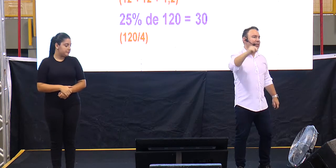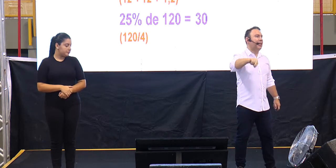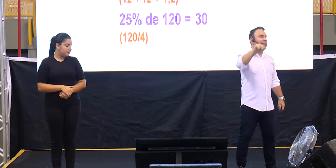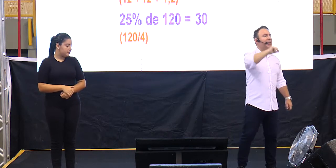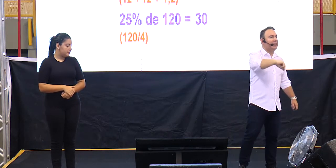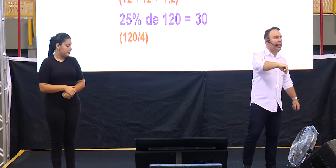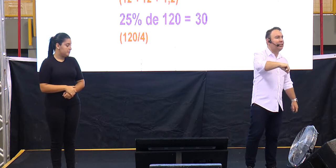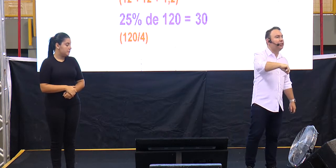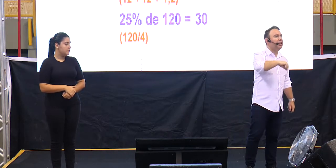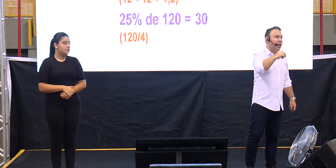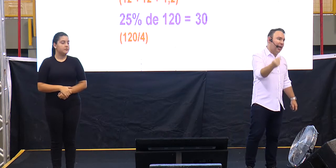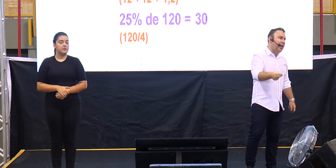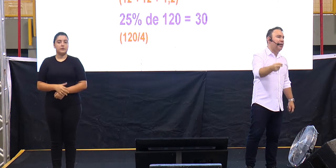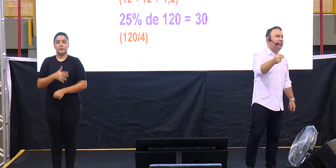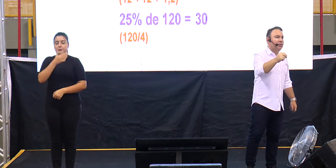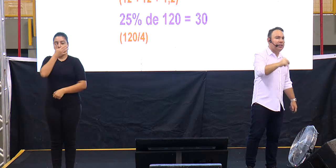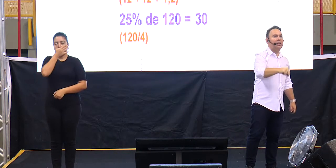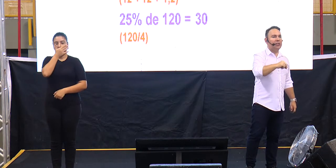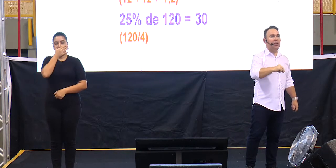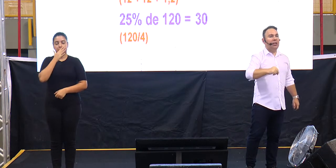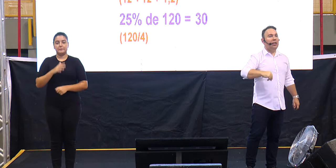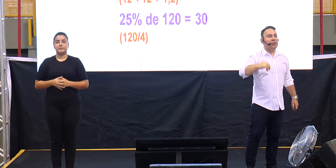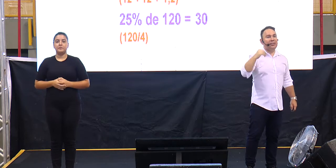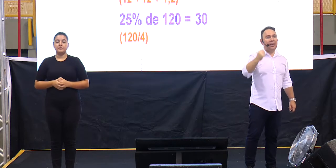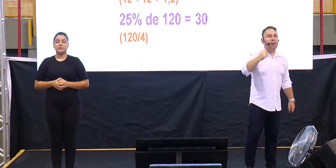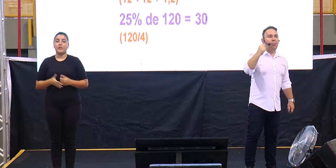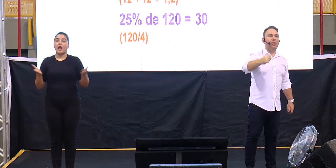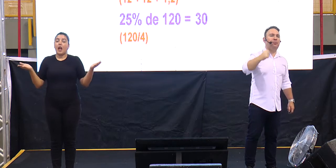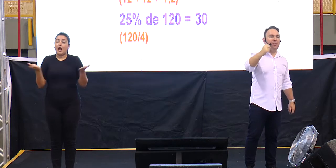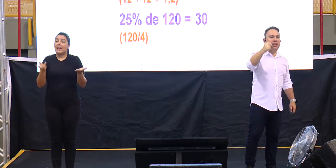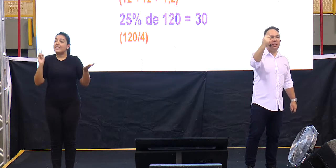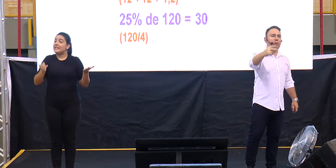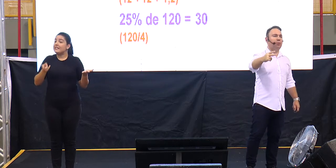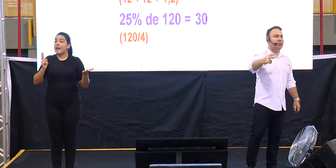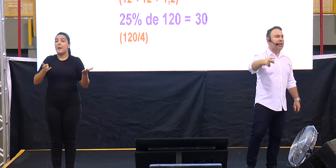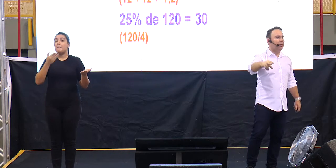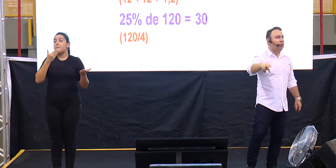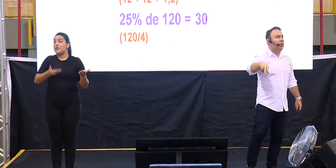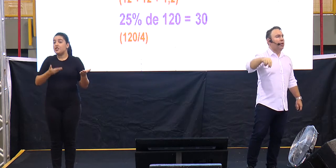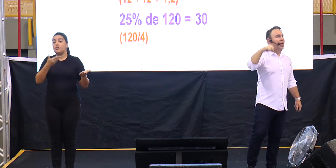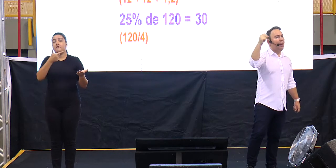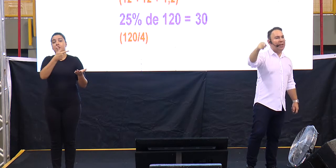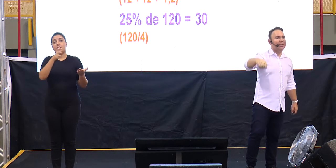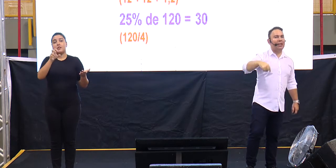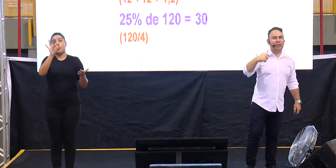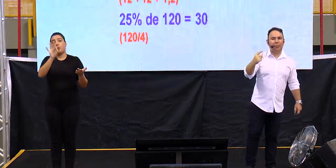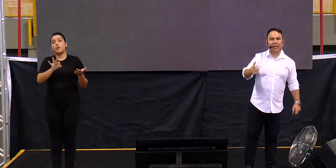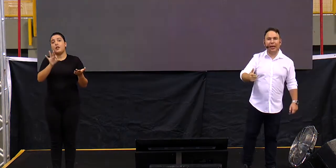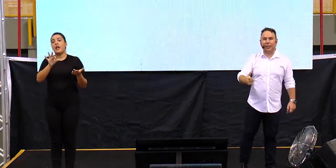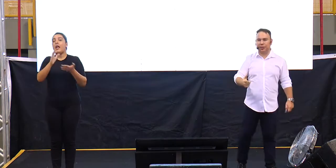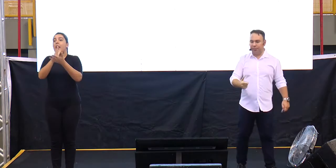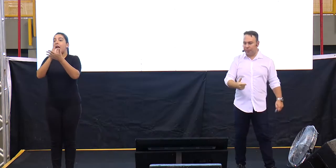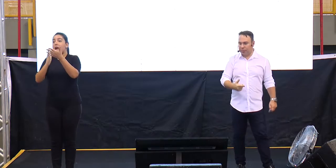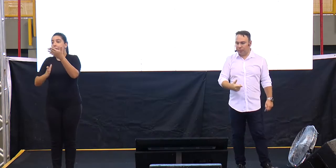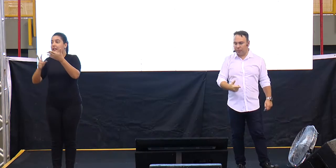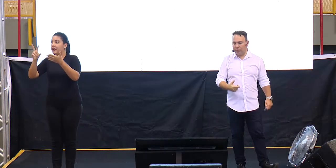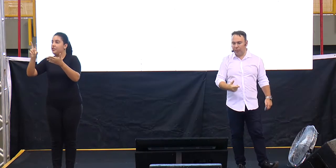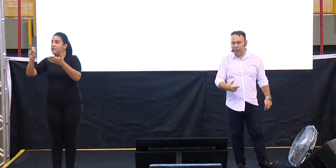E a metade da metade é 30. Então, sempre que eu pedir 25%, é a metade da